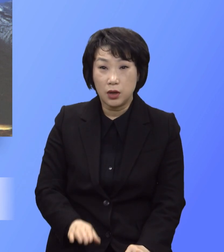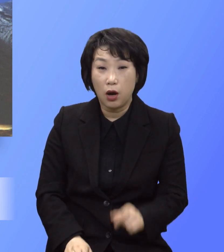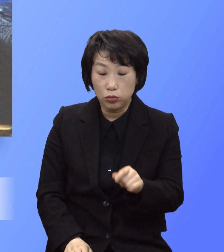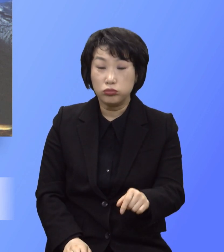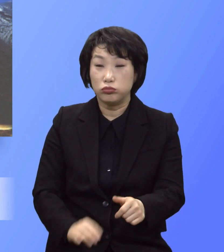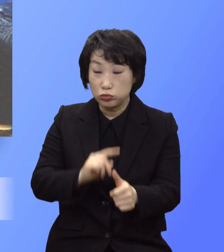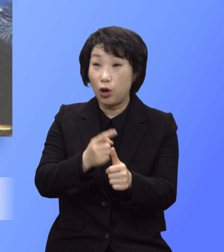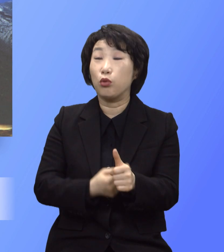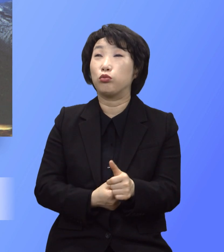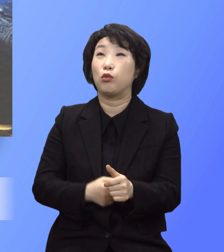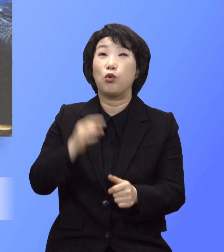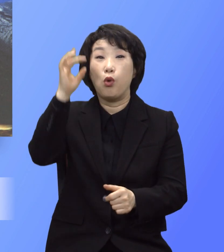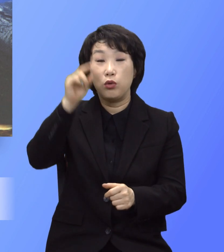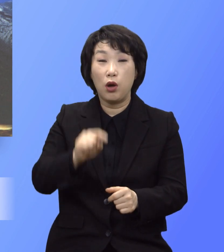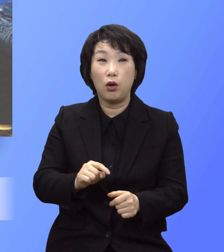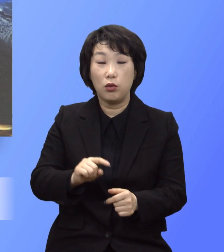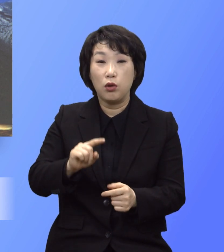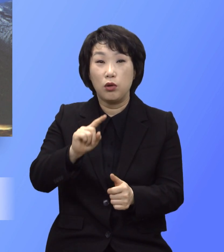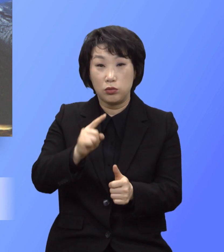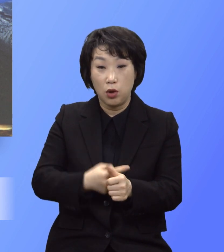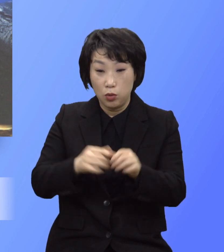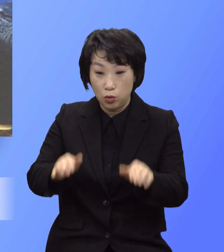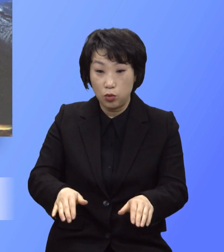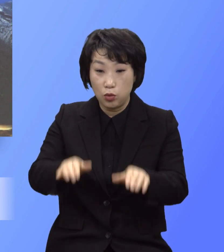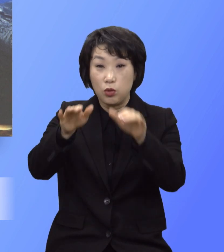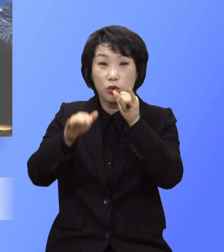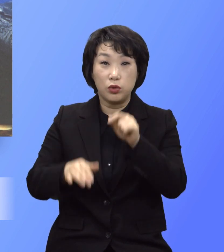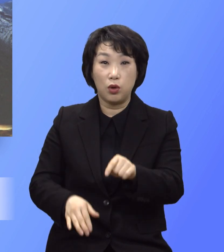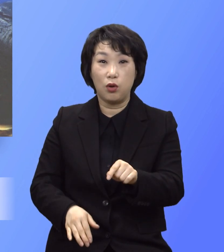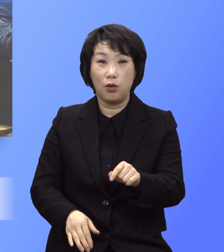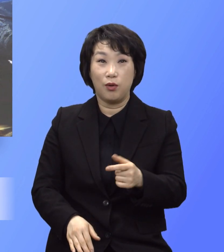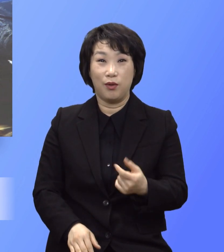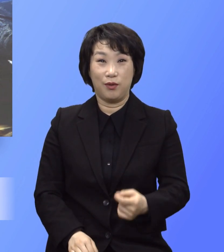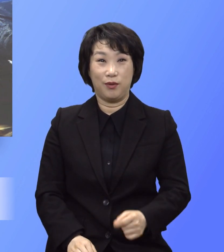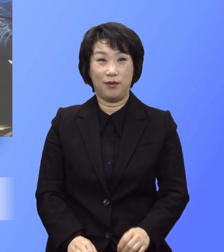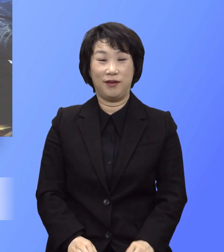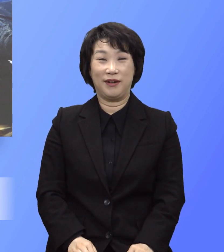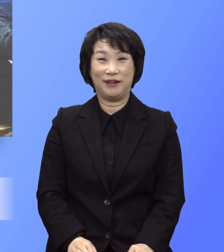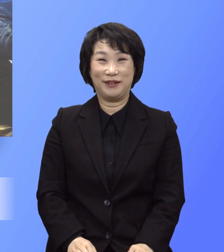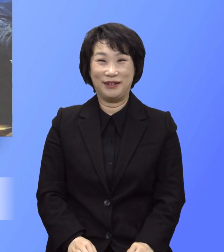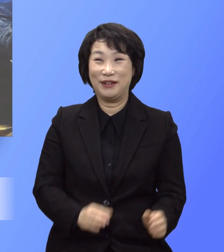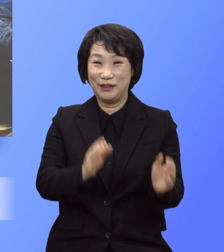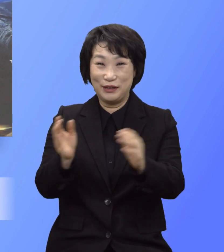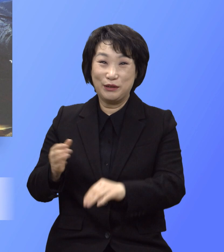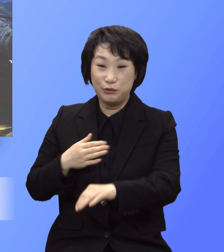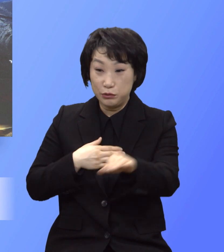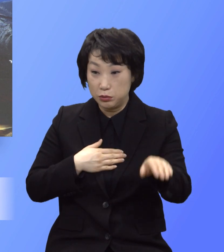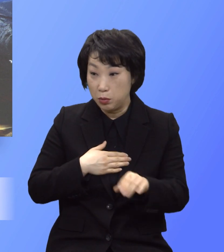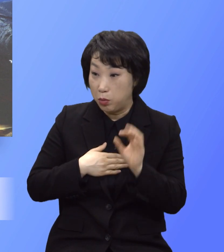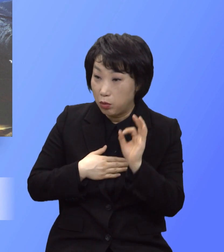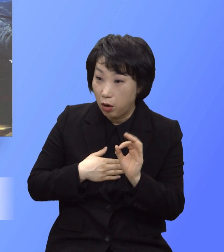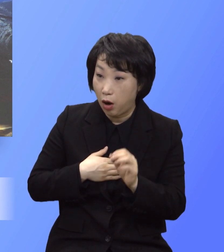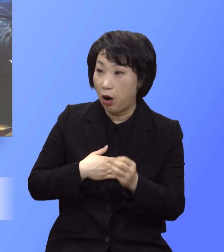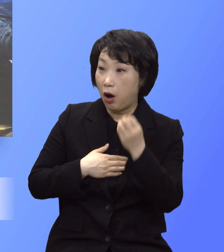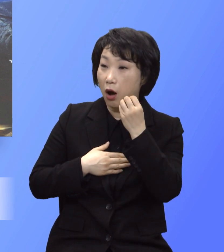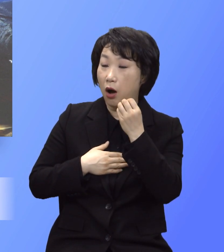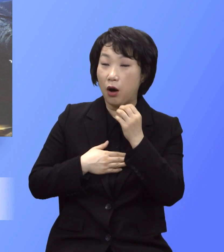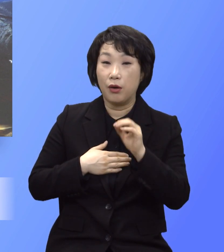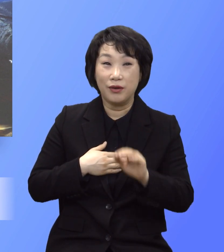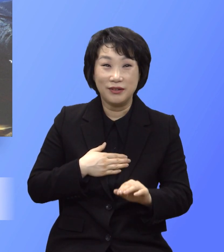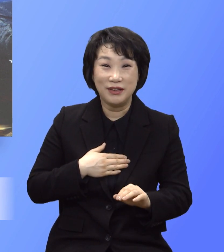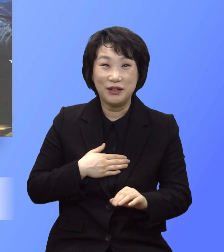우리 그렇게 사는 걸로 알고 있어요. 예, 그렇게 사는 걸로. 우리도 그렇게 알았죠. 근데